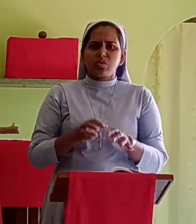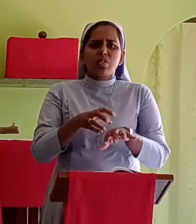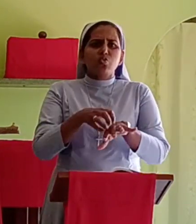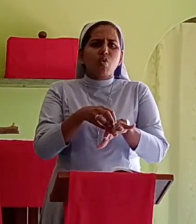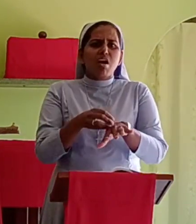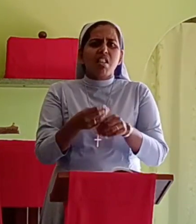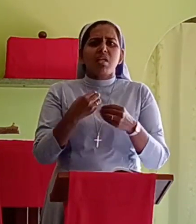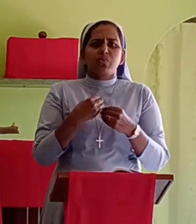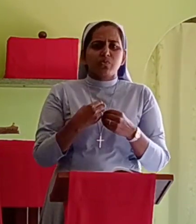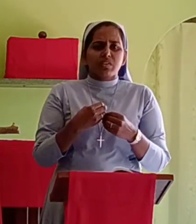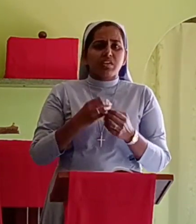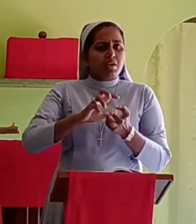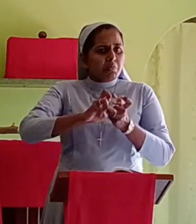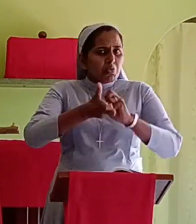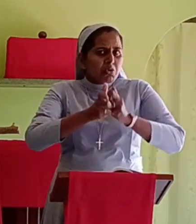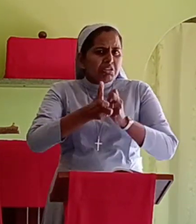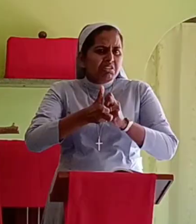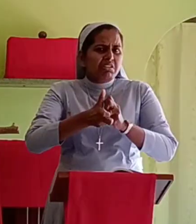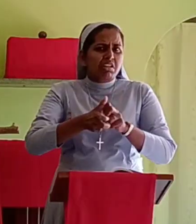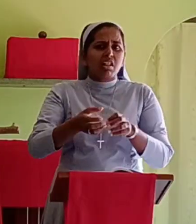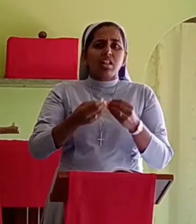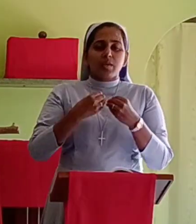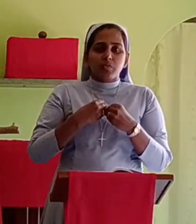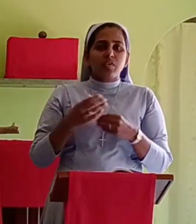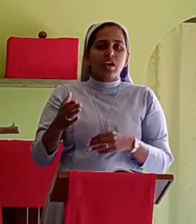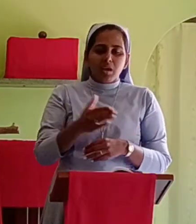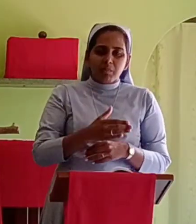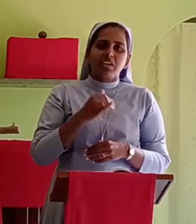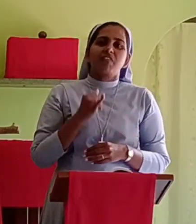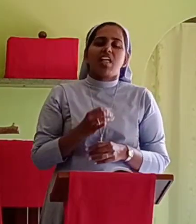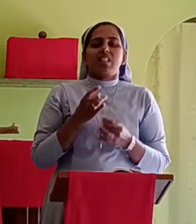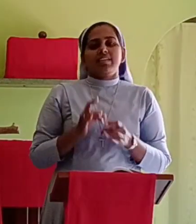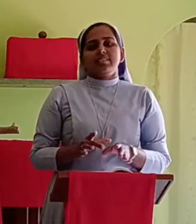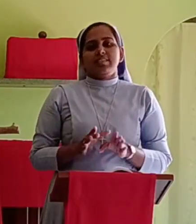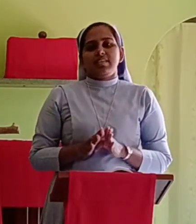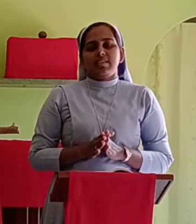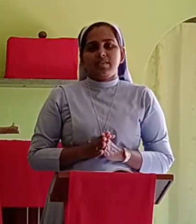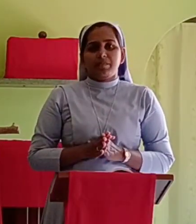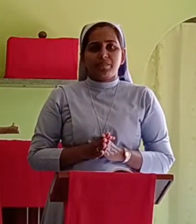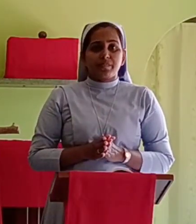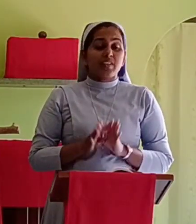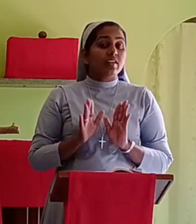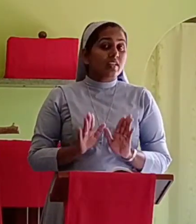පව් නිසාය. එතුමන් ලැබූ පහර වලින් අපට සුවය ලැබී ඇත.